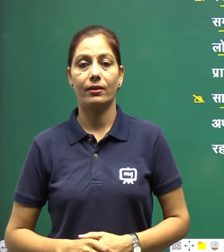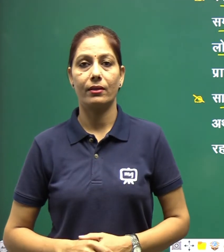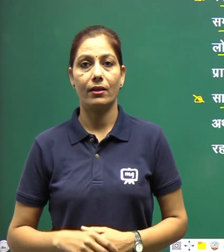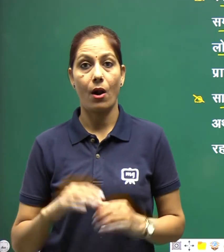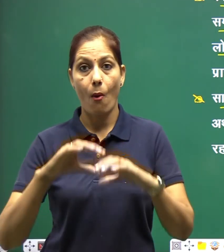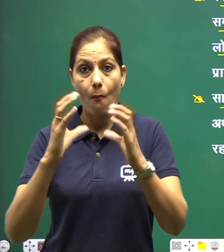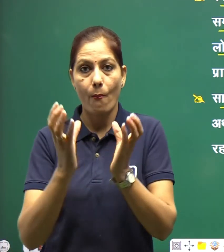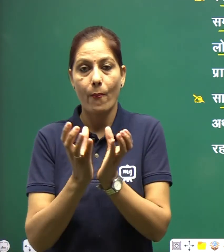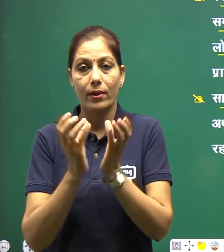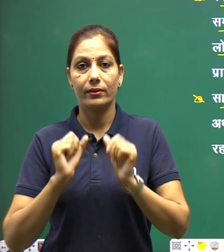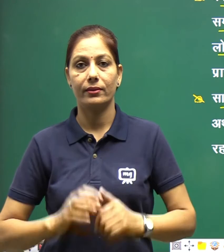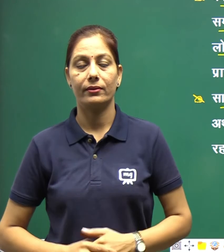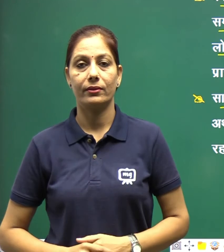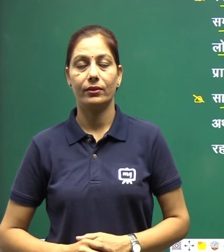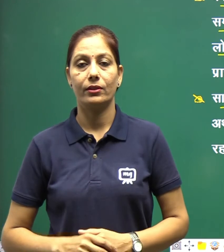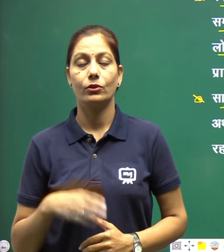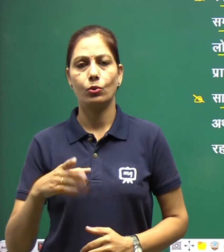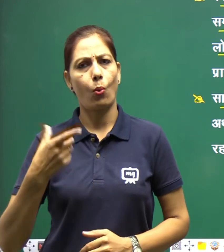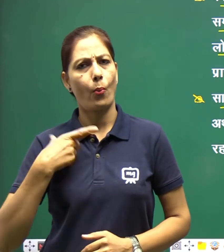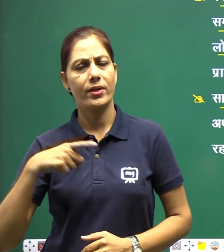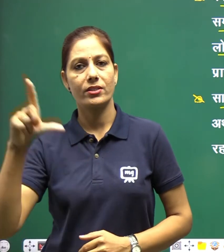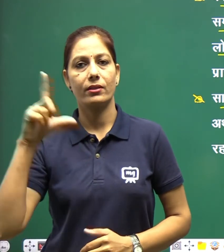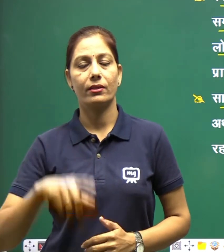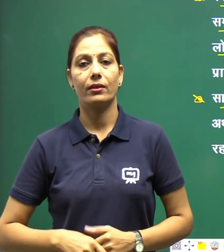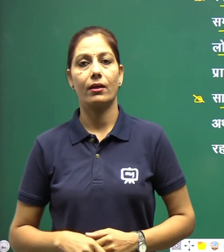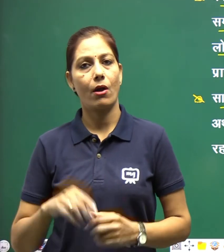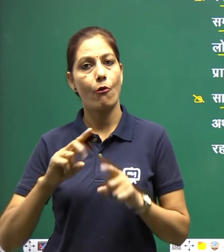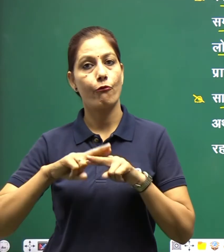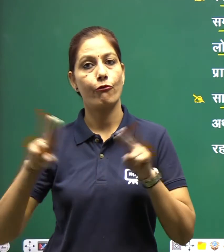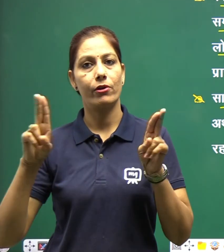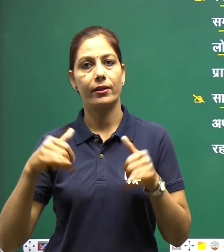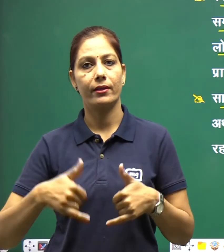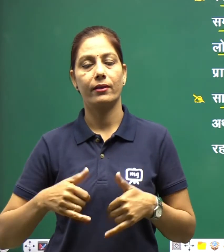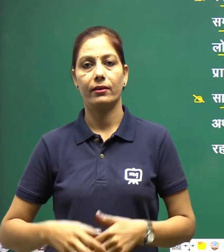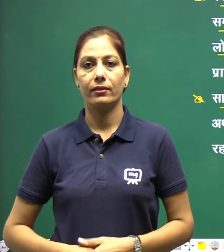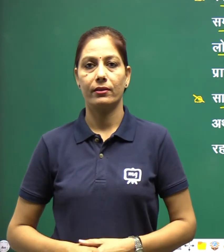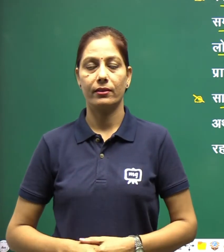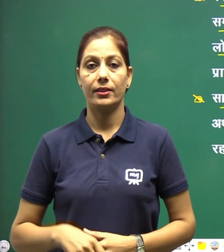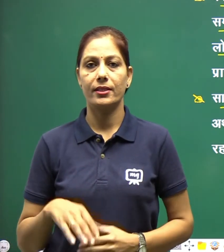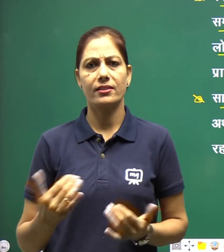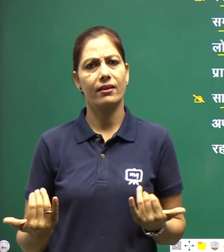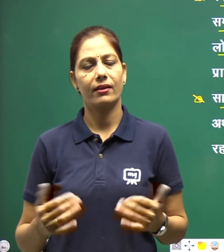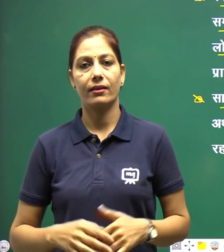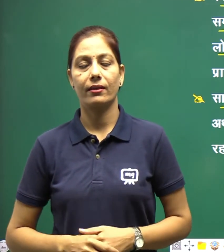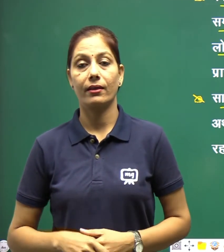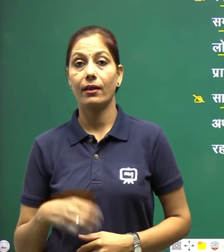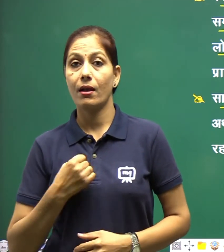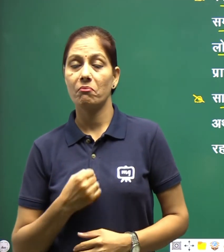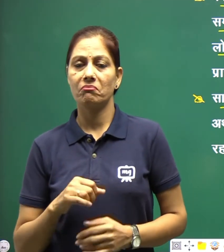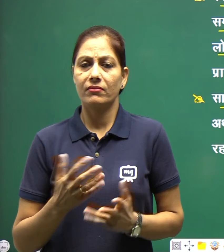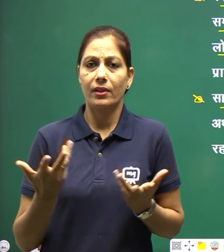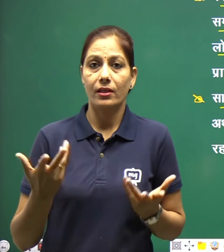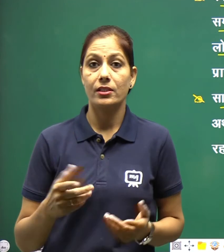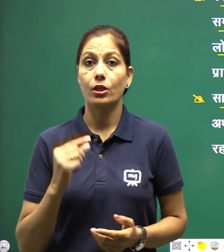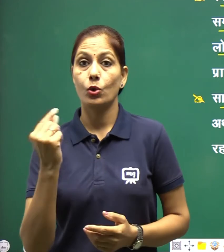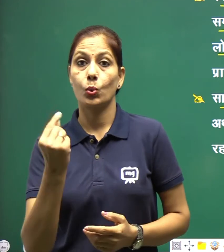पात्र, जो सदैव भरा रहता है, चाहे हम कितना ही इसका